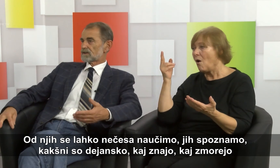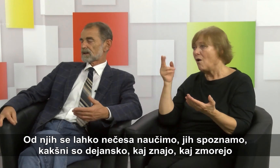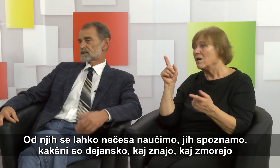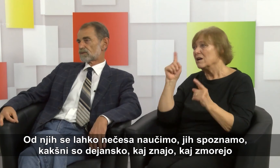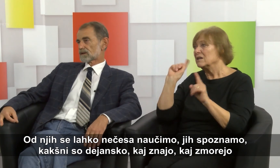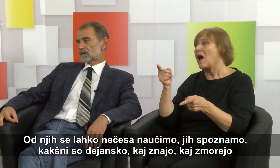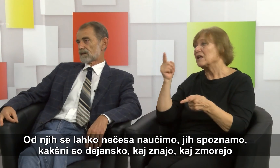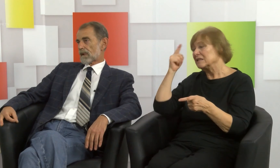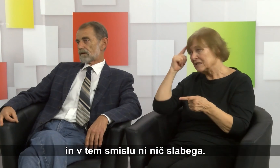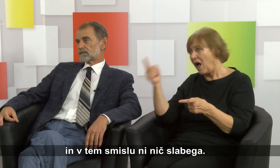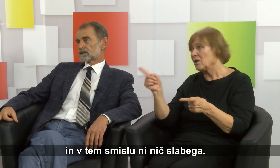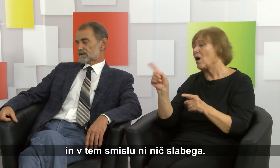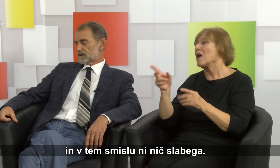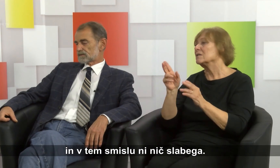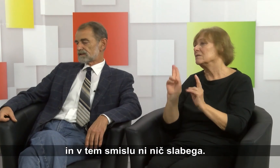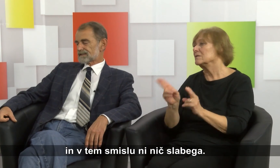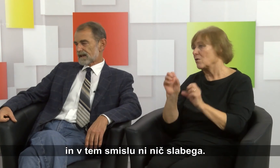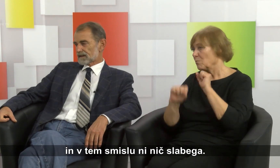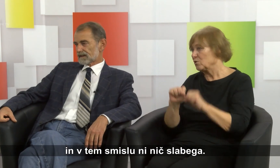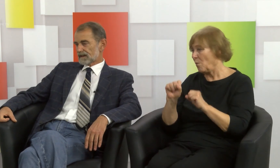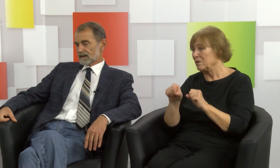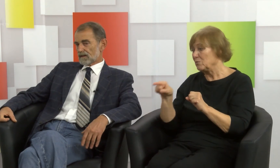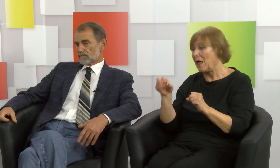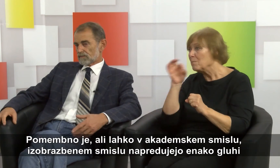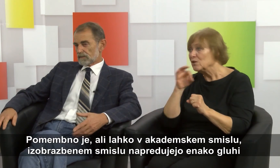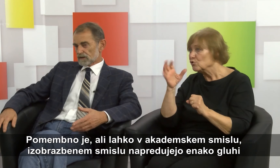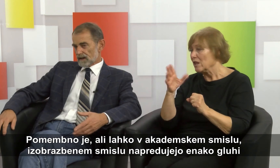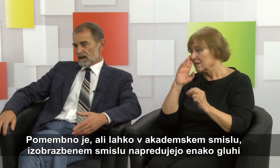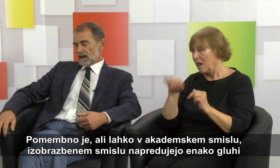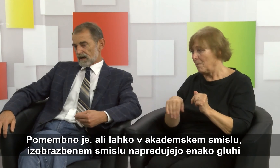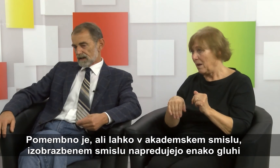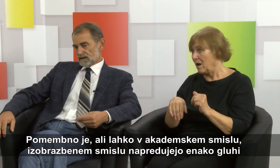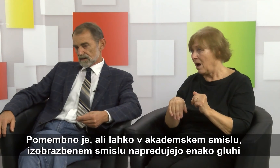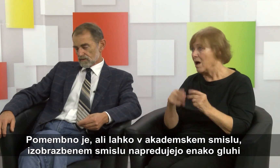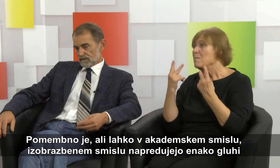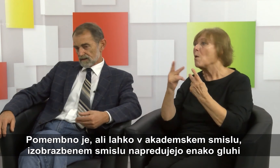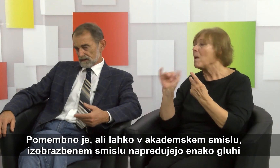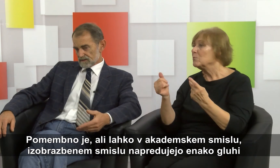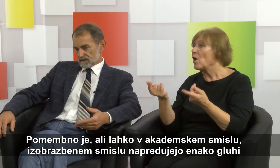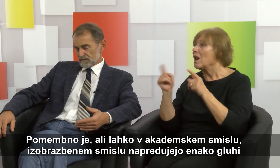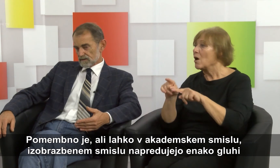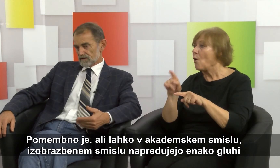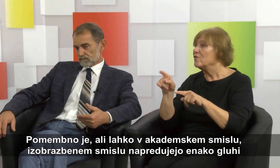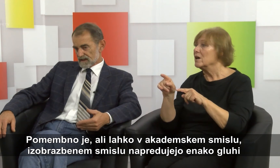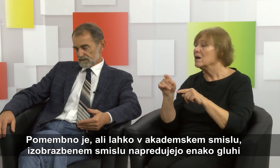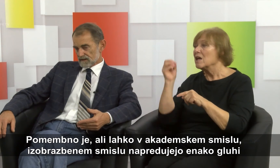kaj zmorejo in v tem smislu ni nič slabega. Ne. Pomembno je, ali lahko v akademskem smislu, v izobrazbenem